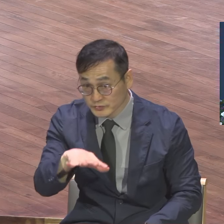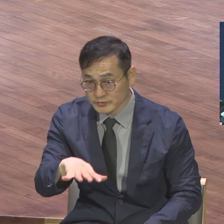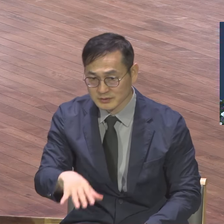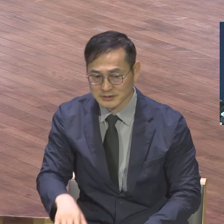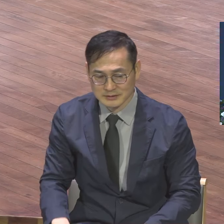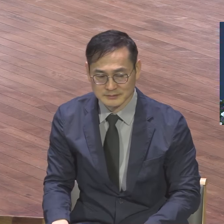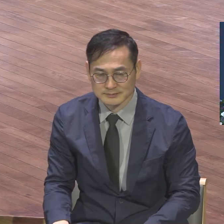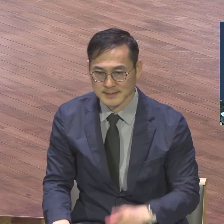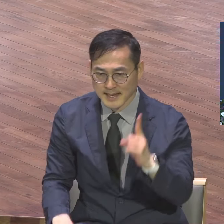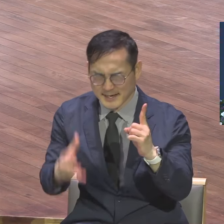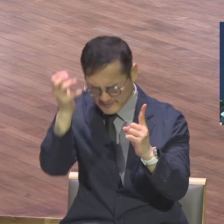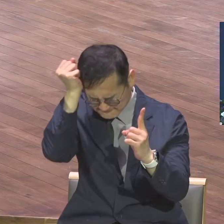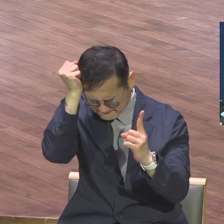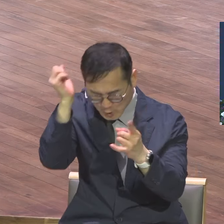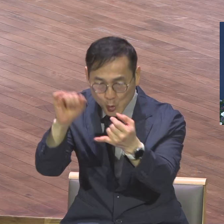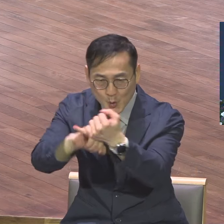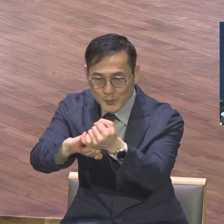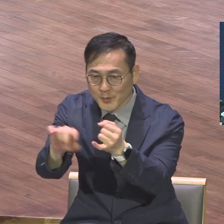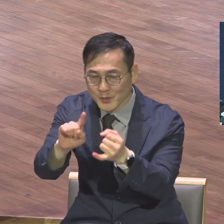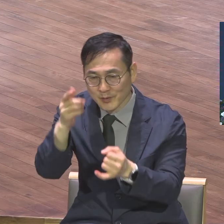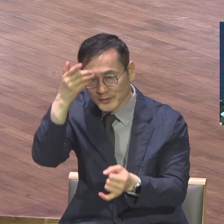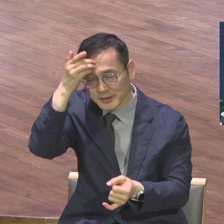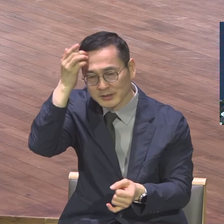될 철칙 한 가지 있어요. 그것이 뭐냐?